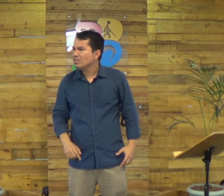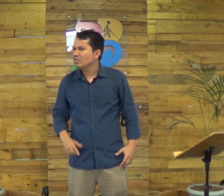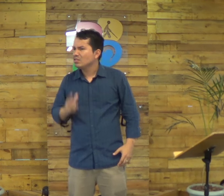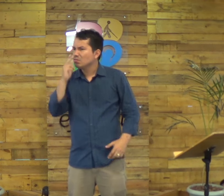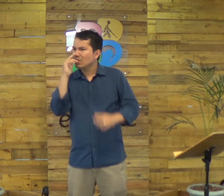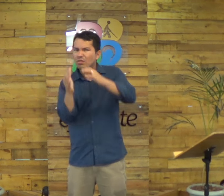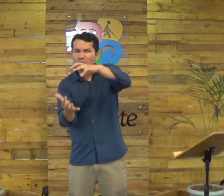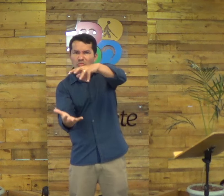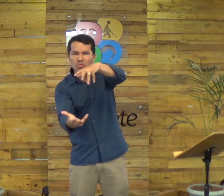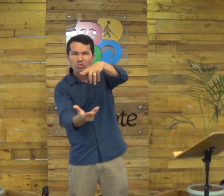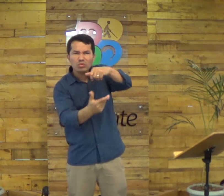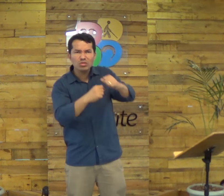é difícil, né,